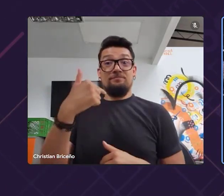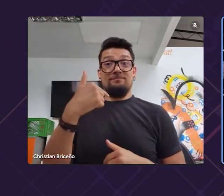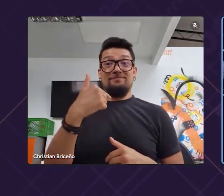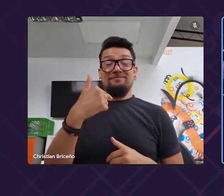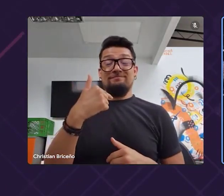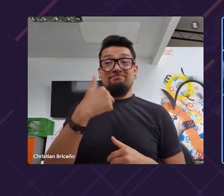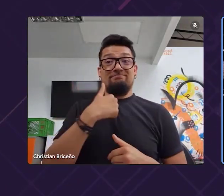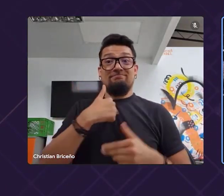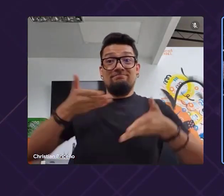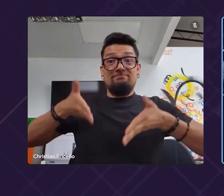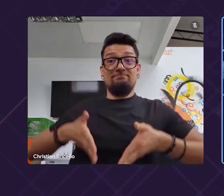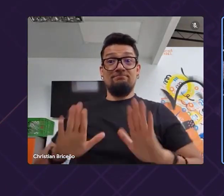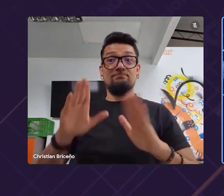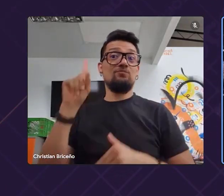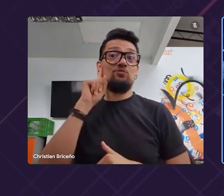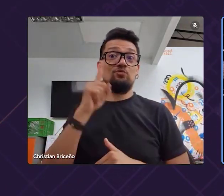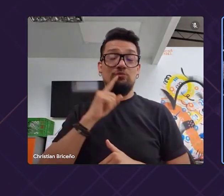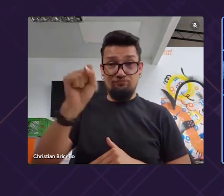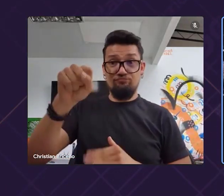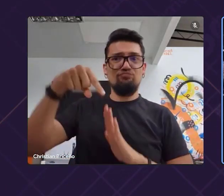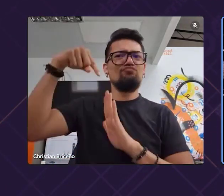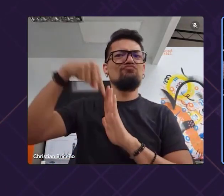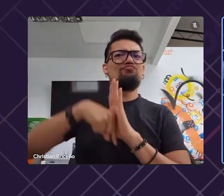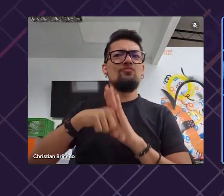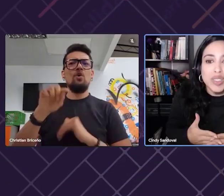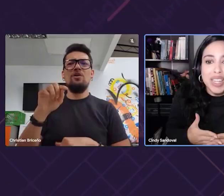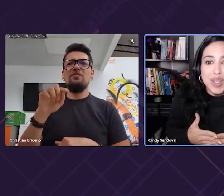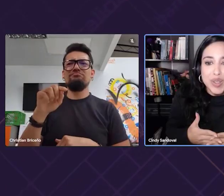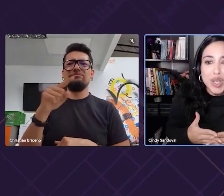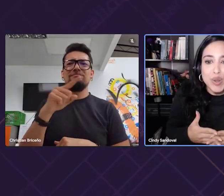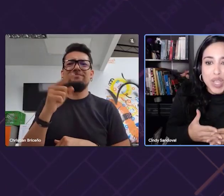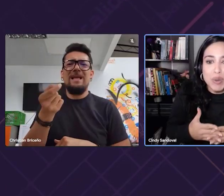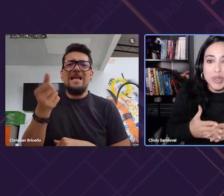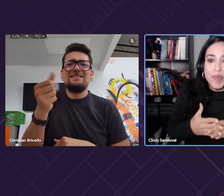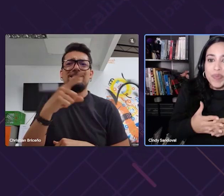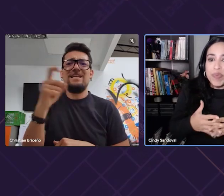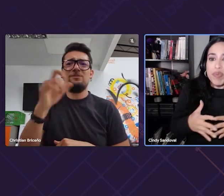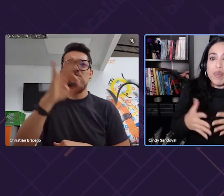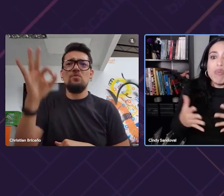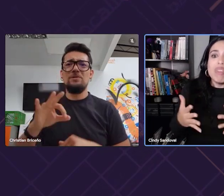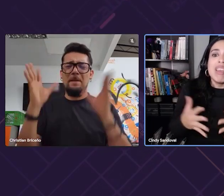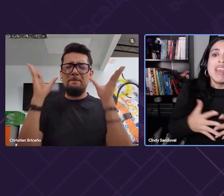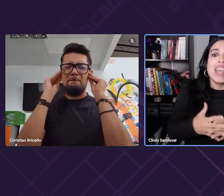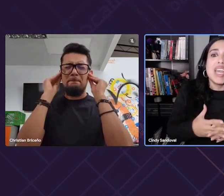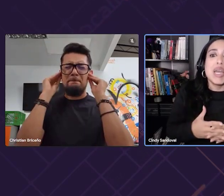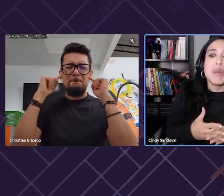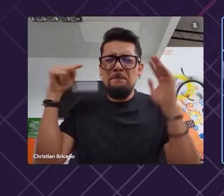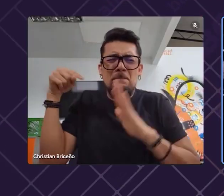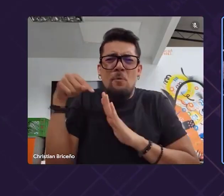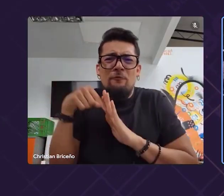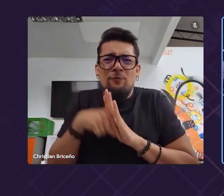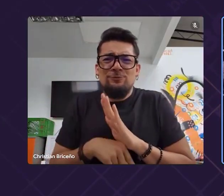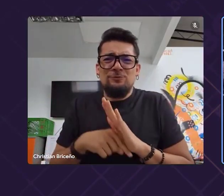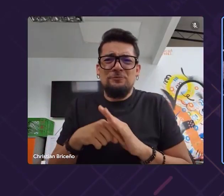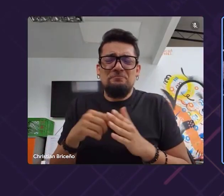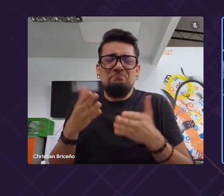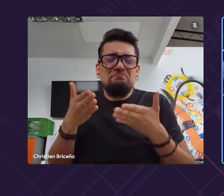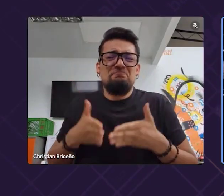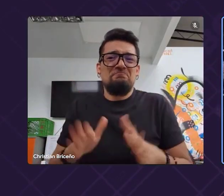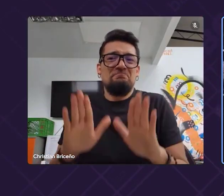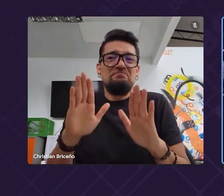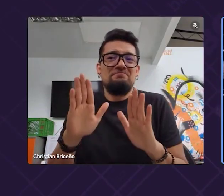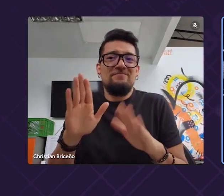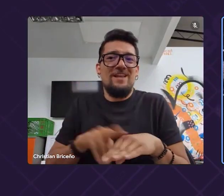pues obviamente las personas sordas no van a tener conciencia de que estamos haciendo contenidos inclusivos. Para comentarte de que